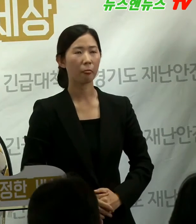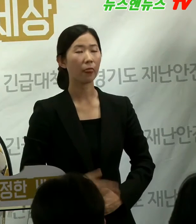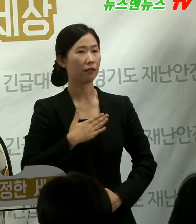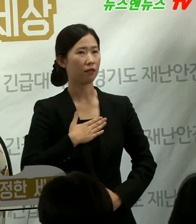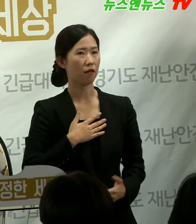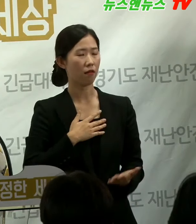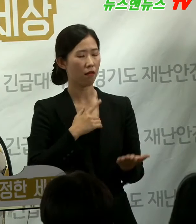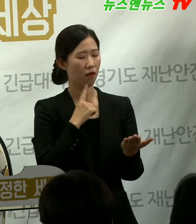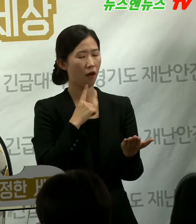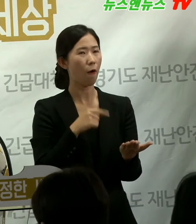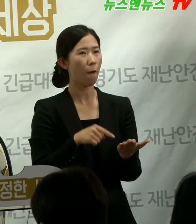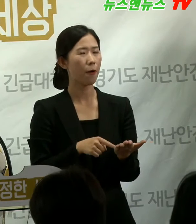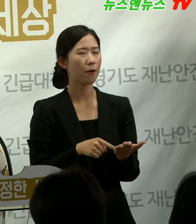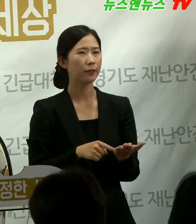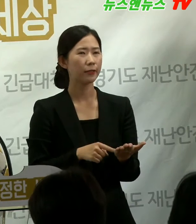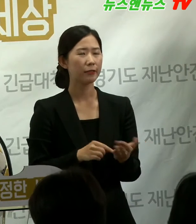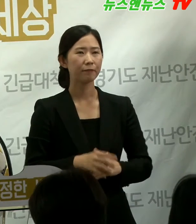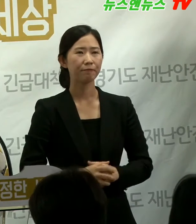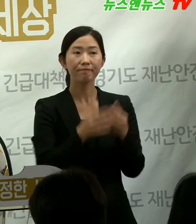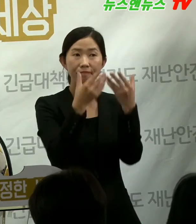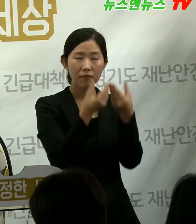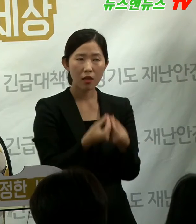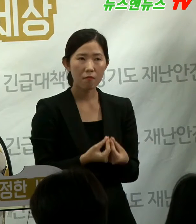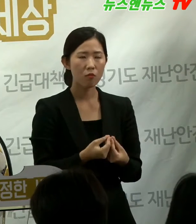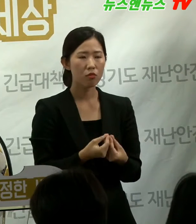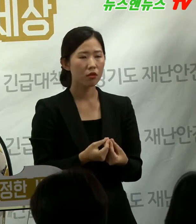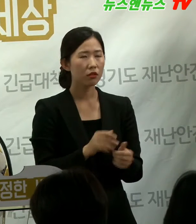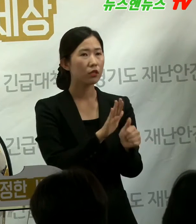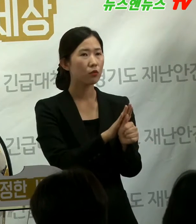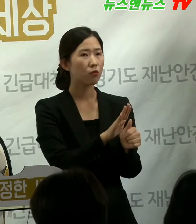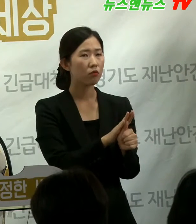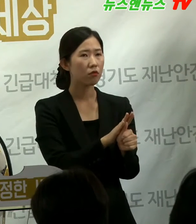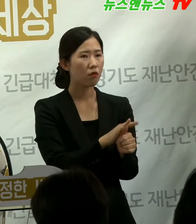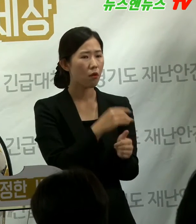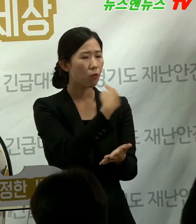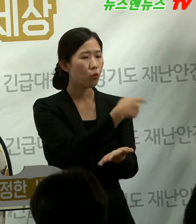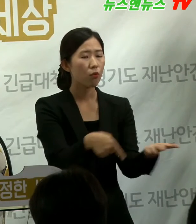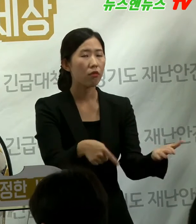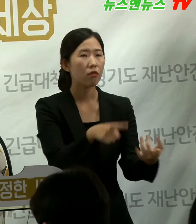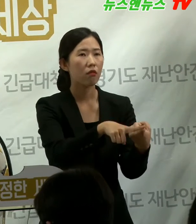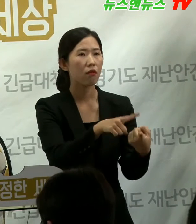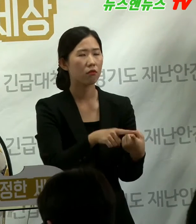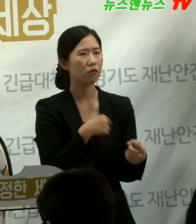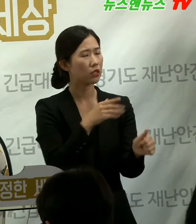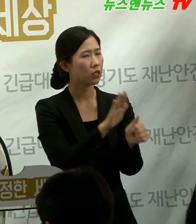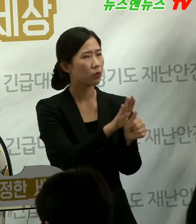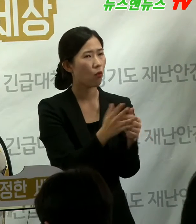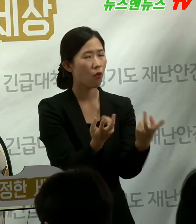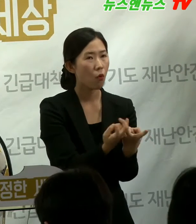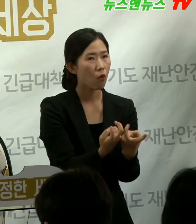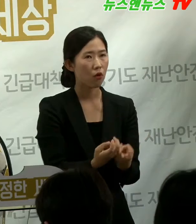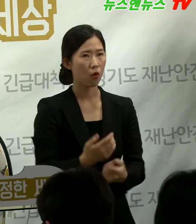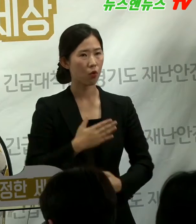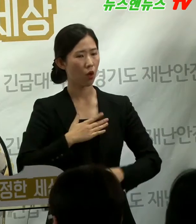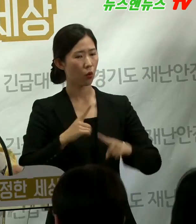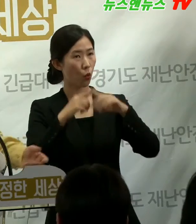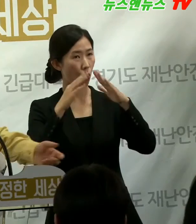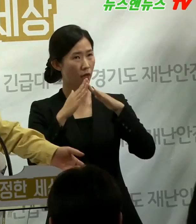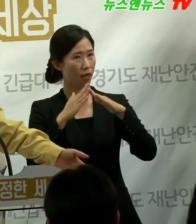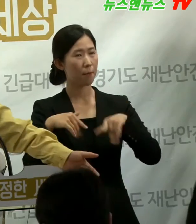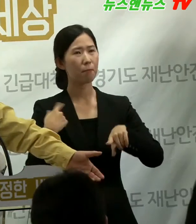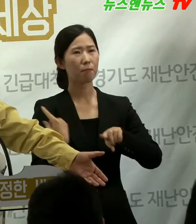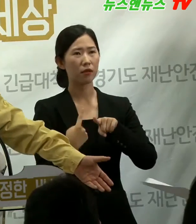어느 정도 규모로 어떤 경우에 지원을 해야 되는지 또 교회도 마찬가지로 저희가 지원 방안을